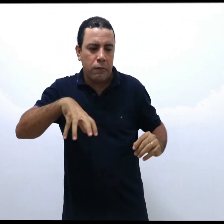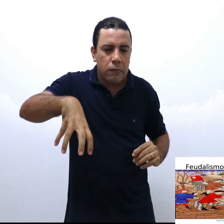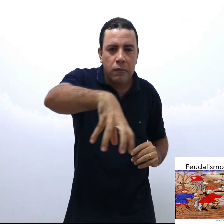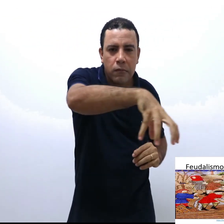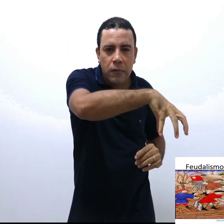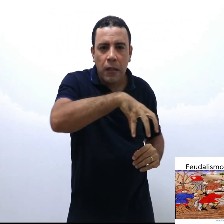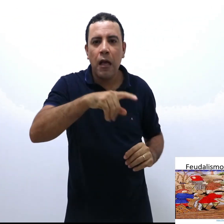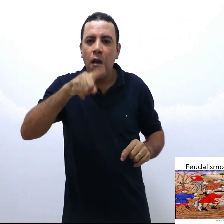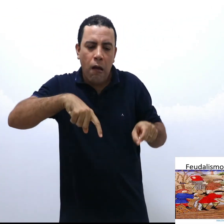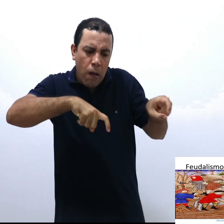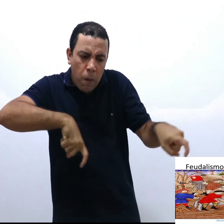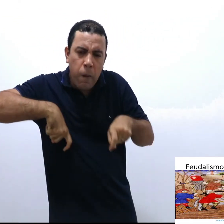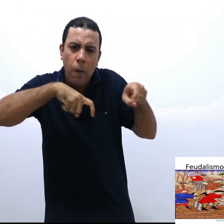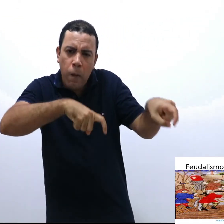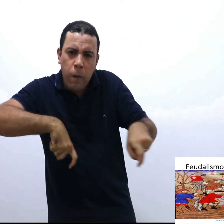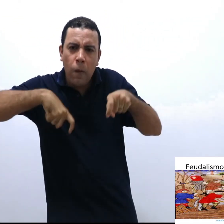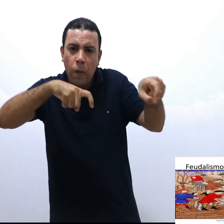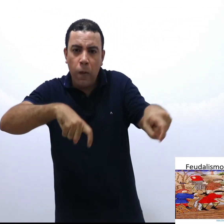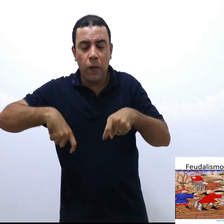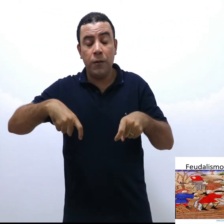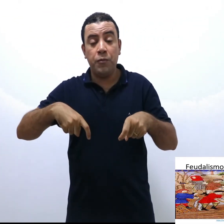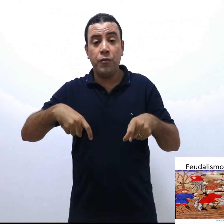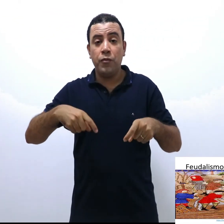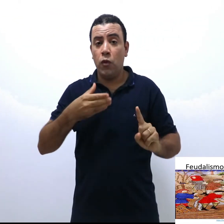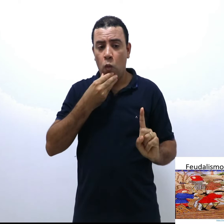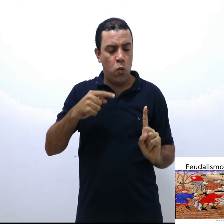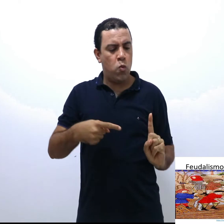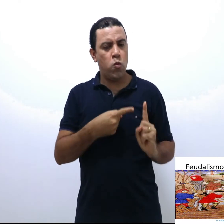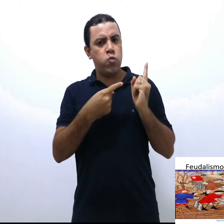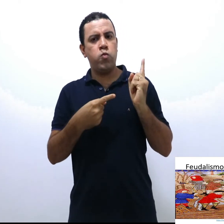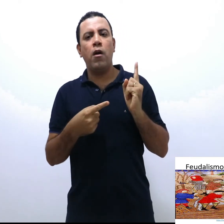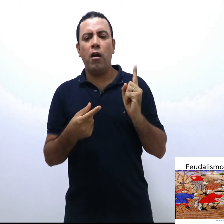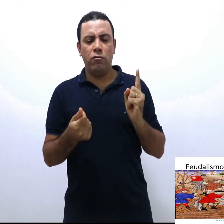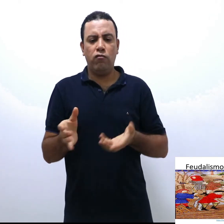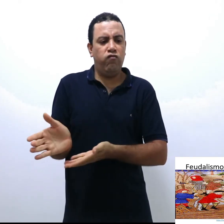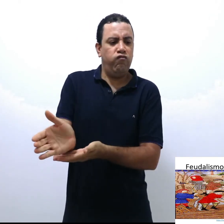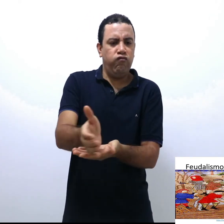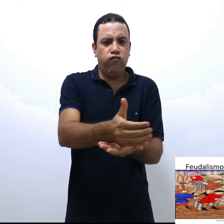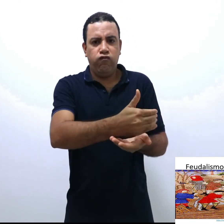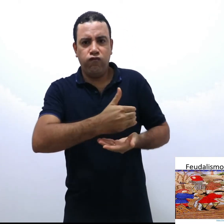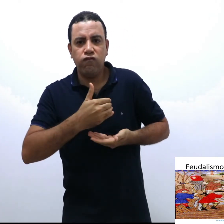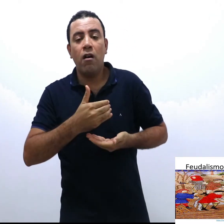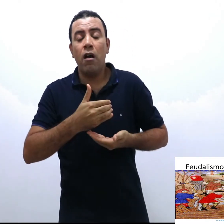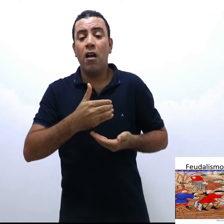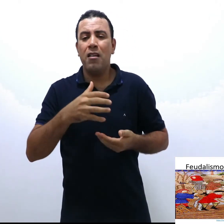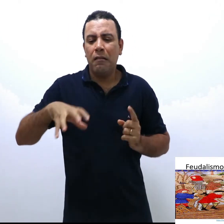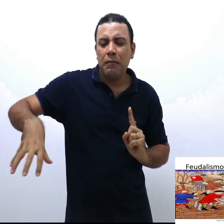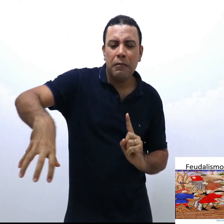Bem, aqui vemos casas e ao redor há toda uma população comandada por uma única pessoa, que era um